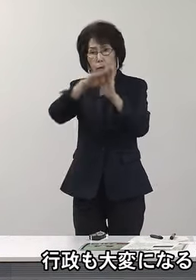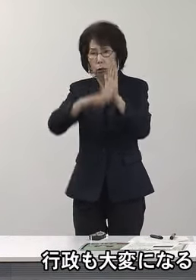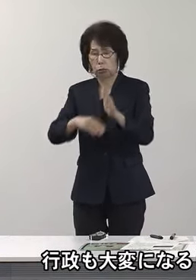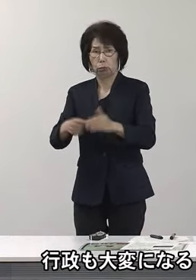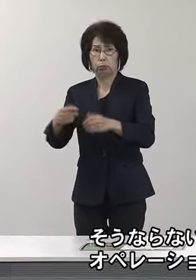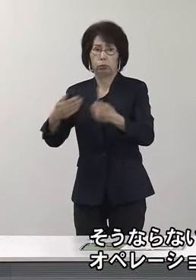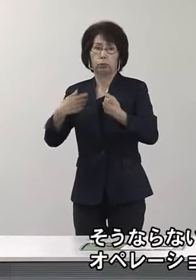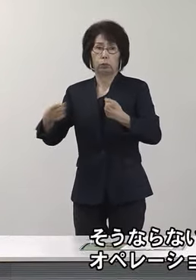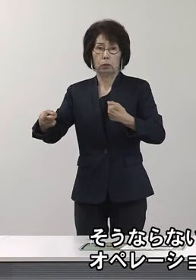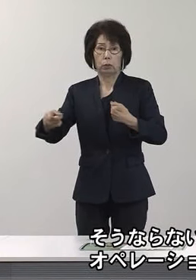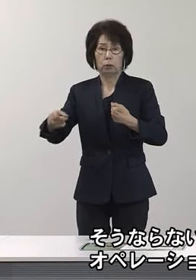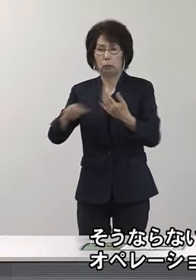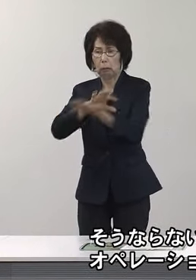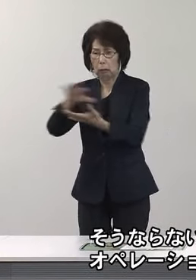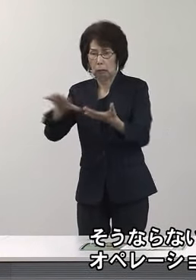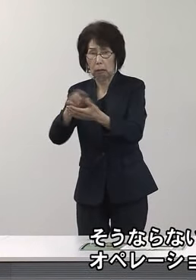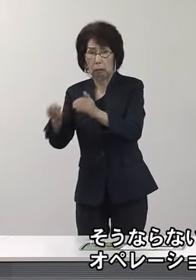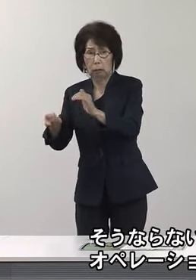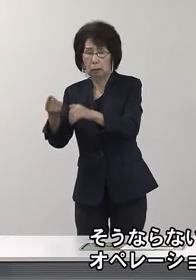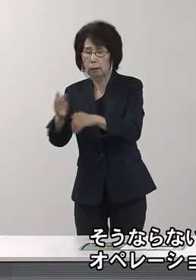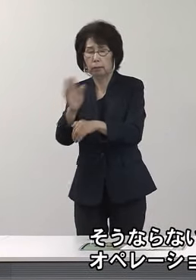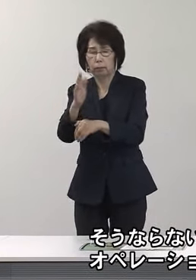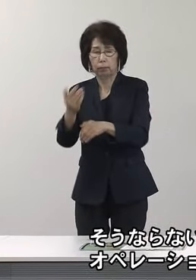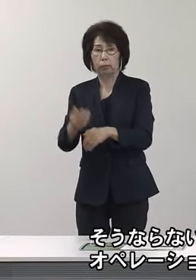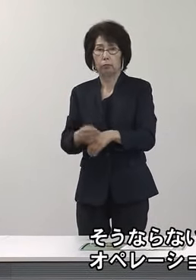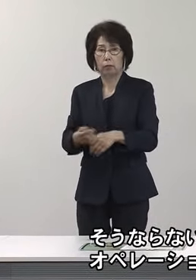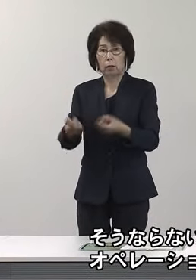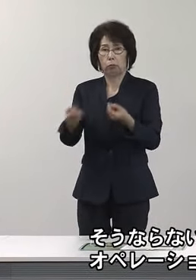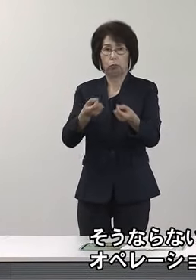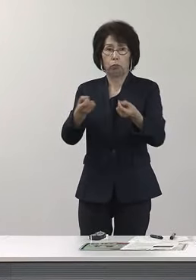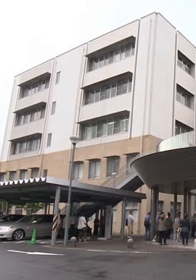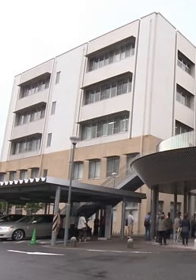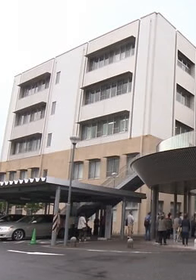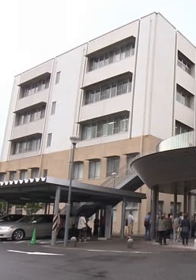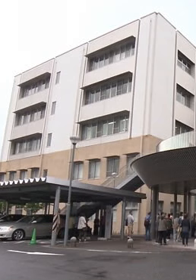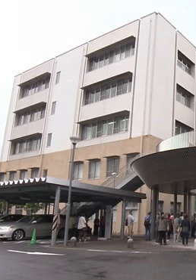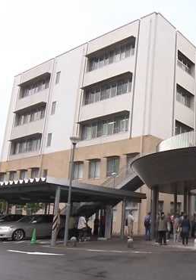。そうならないようにオペレーションしていかないといけないと。